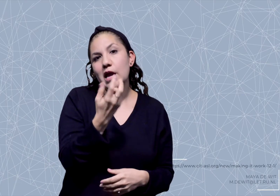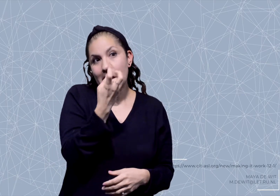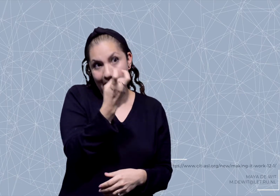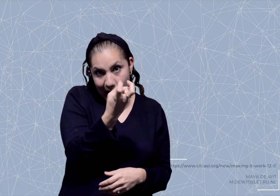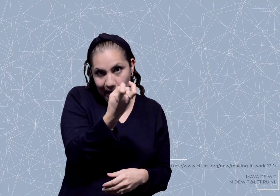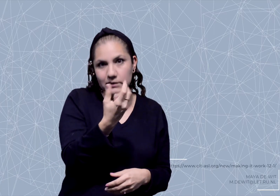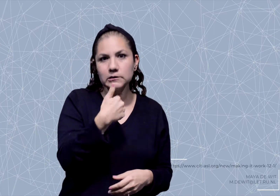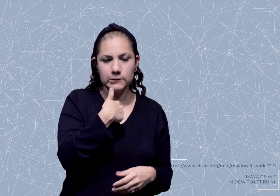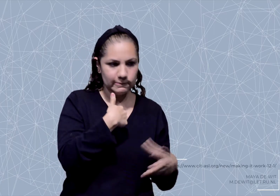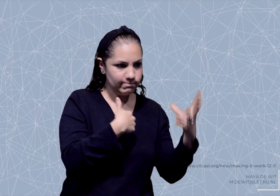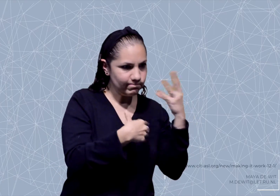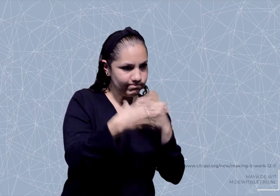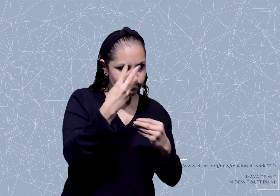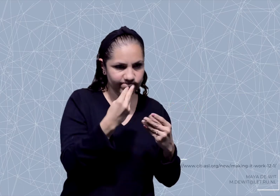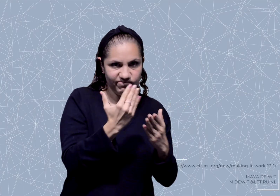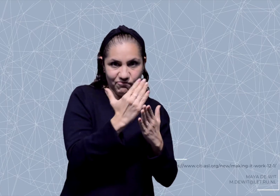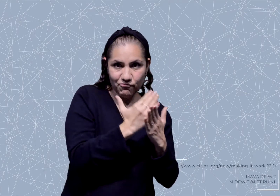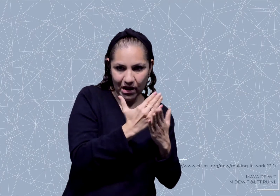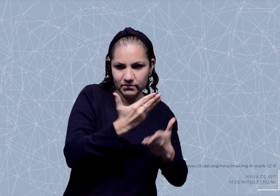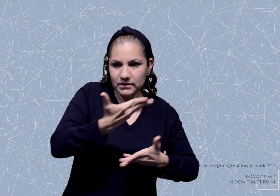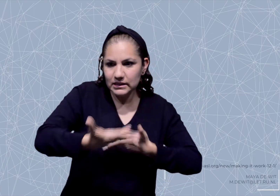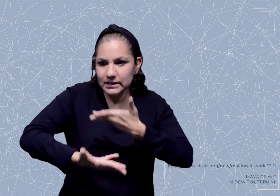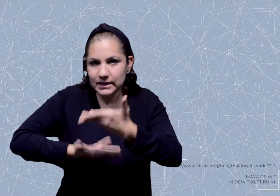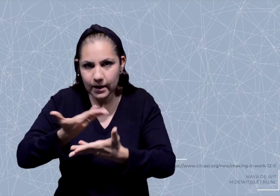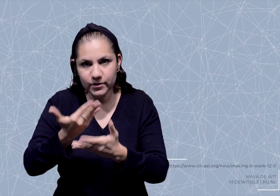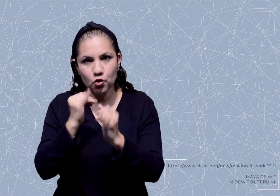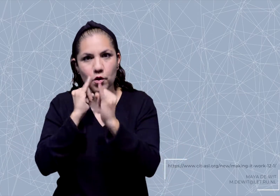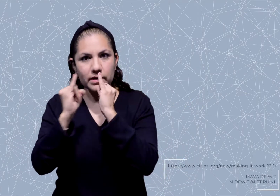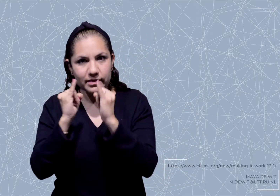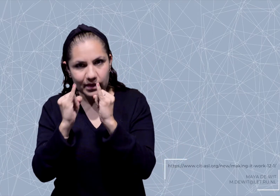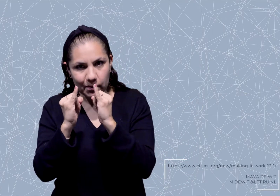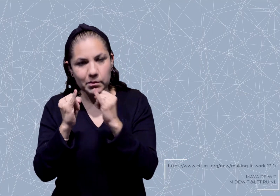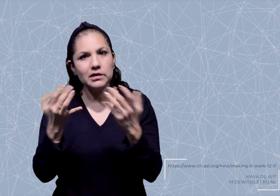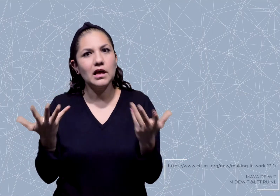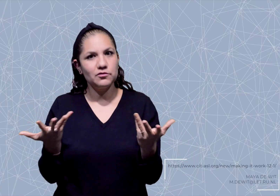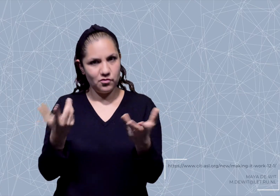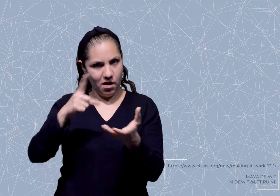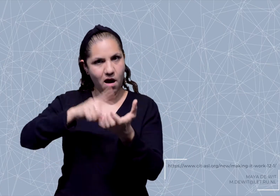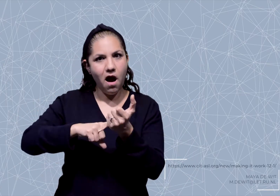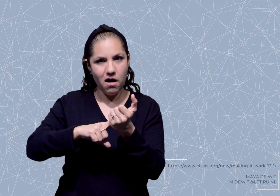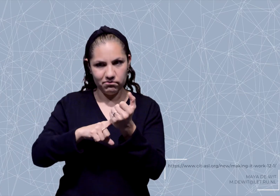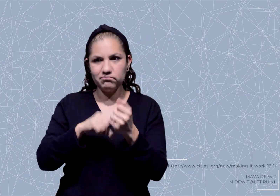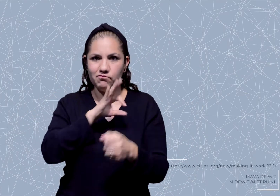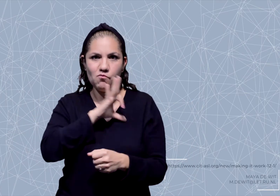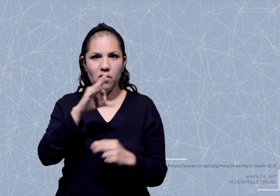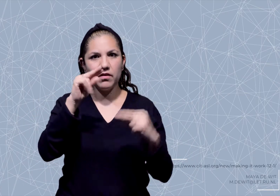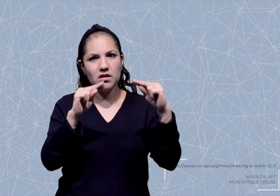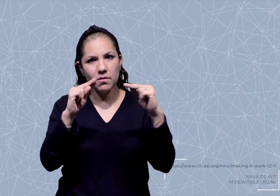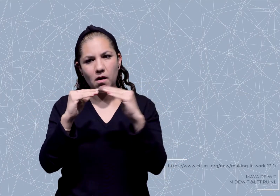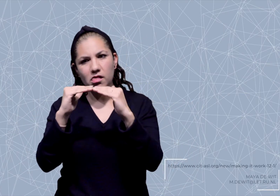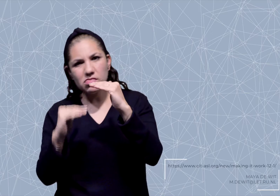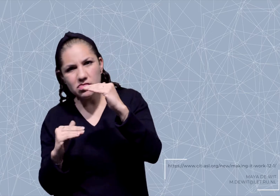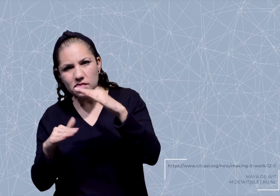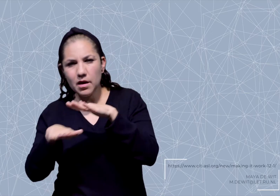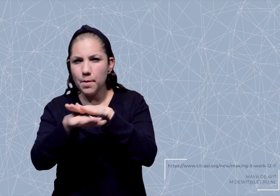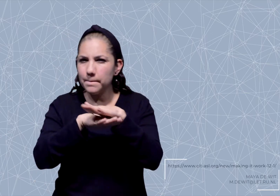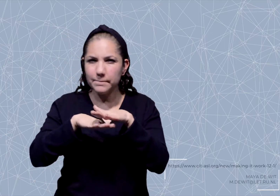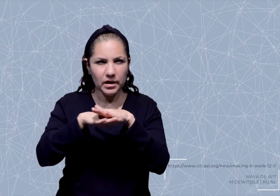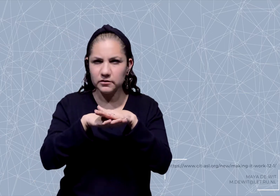de conferencias, y esto tiene un impacto en la calidad de los servicios de interpretación que brindan en estas conferencias